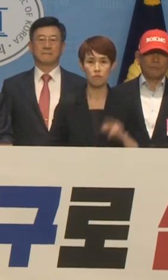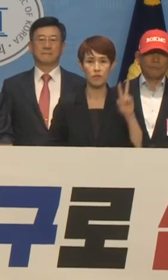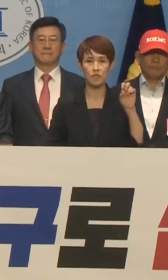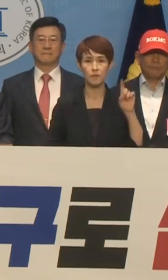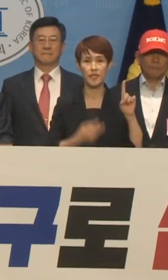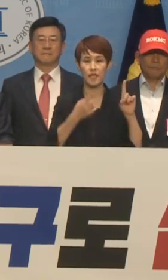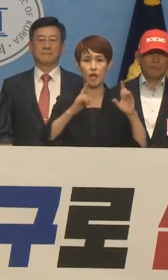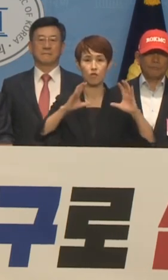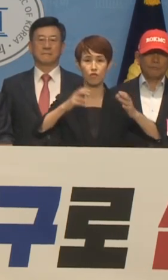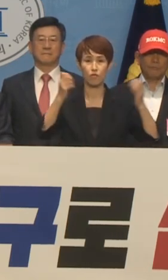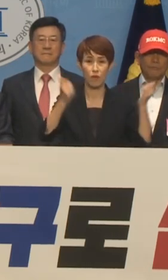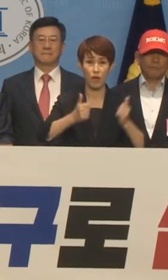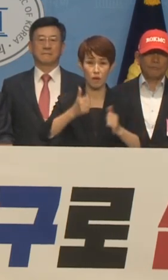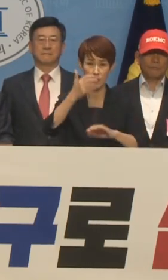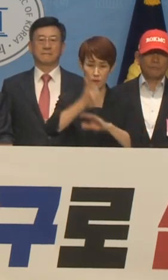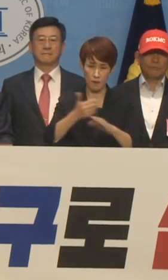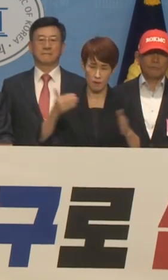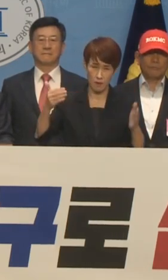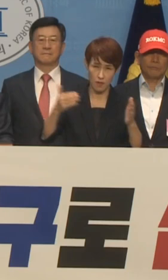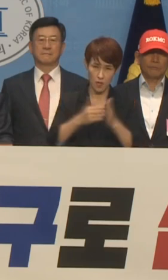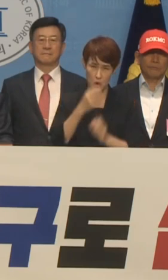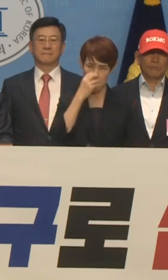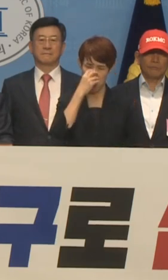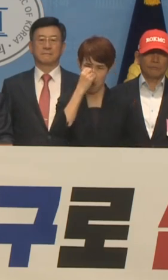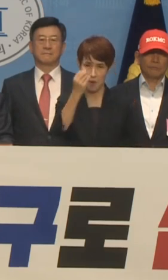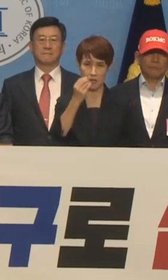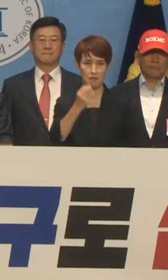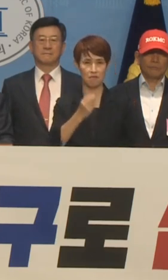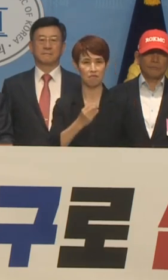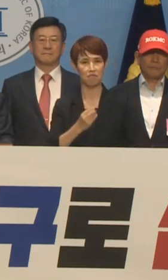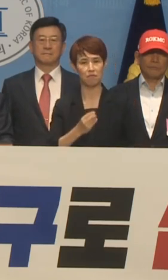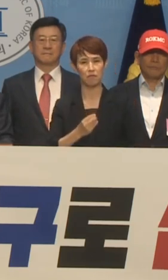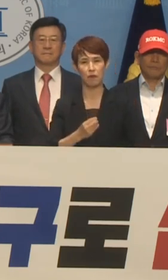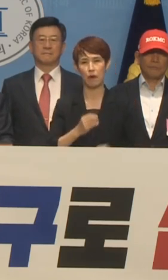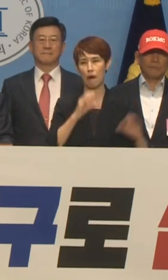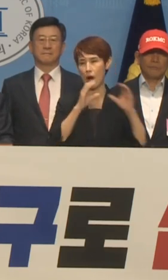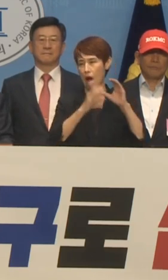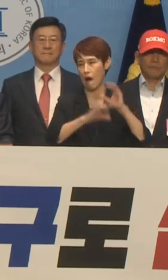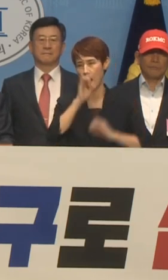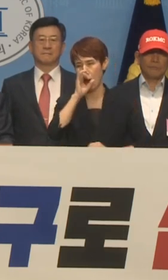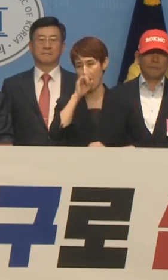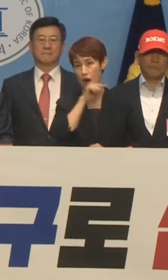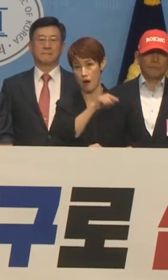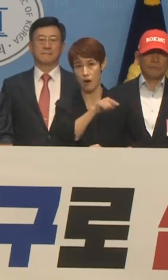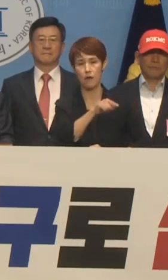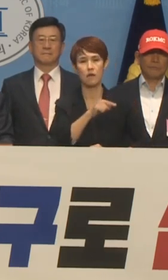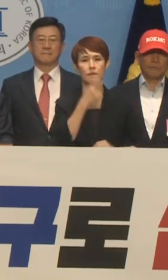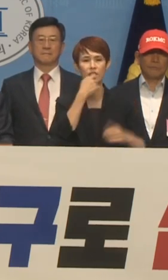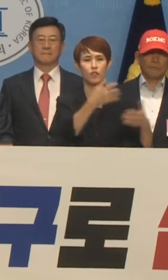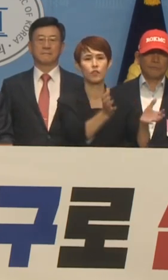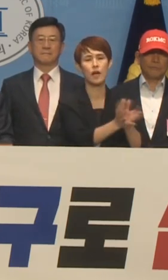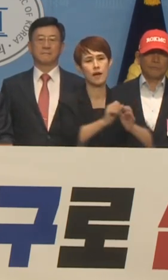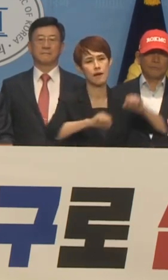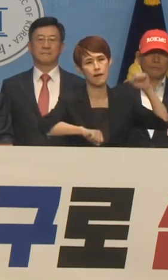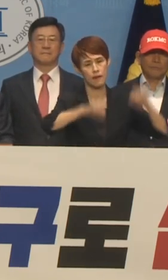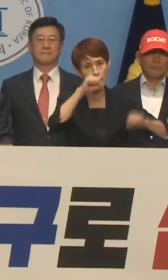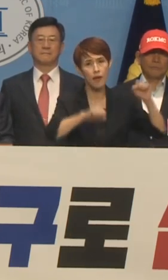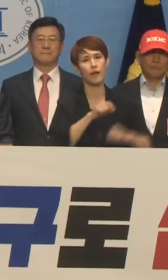국회 마지막까지 오만과 독선 그리고 불통만으로 가득 찬 민주당의